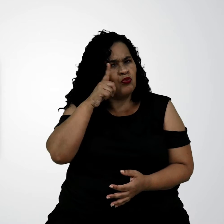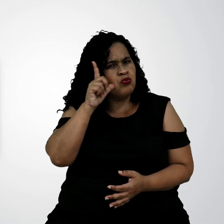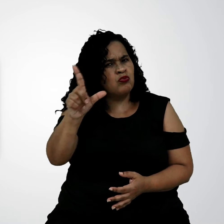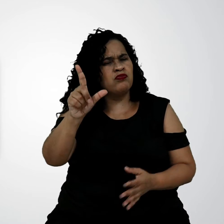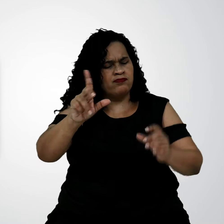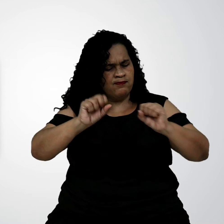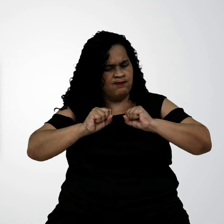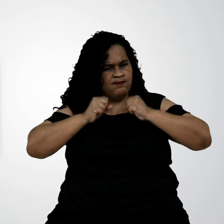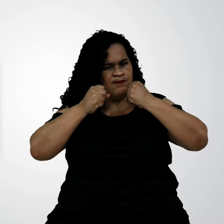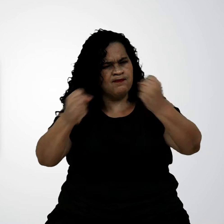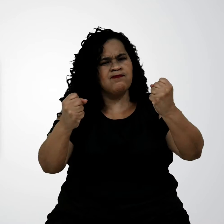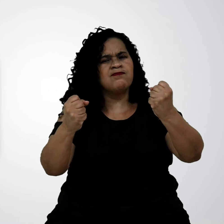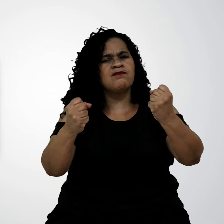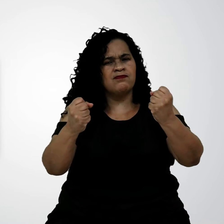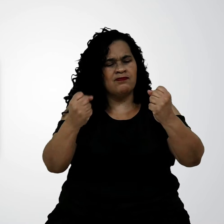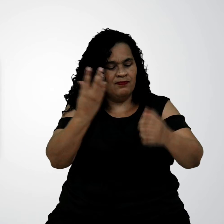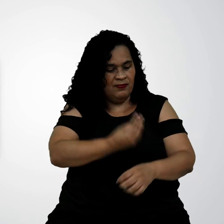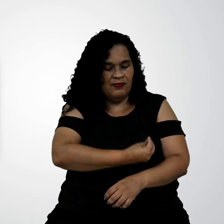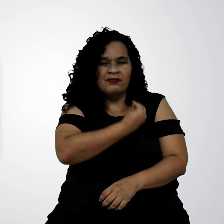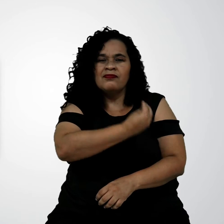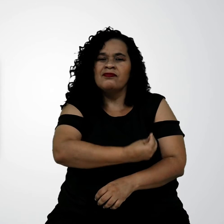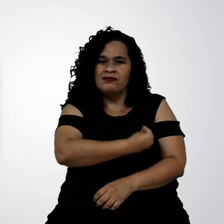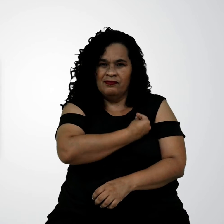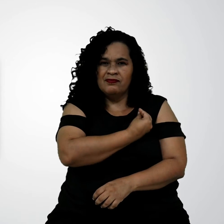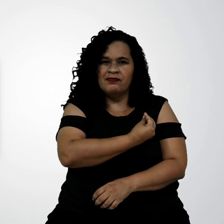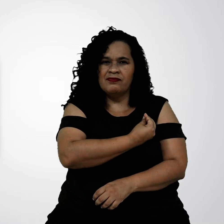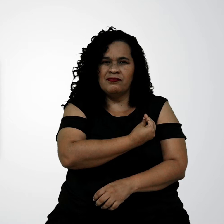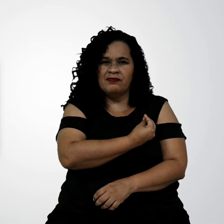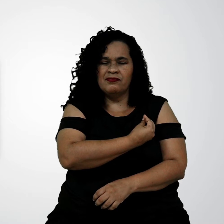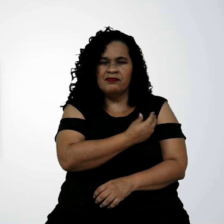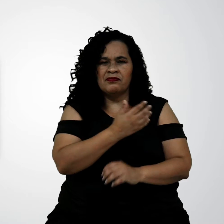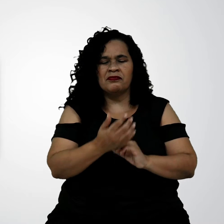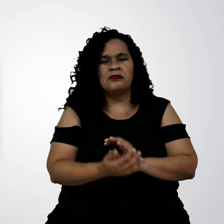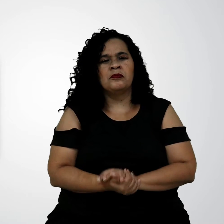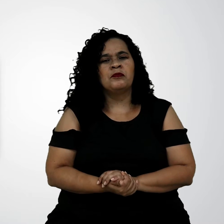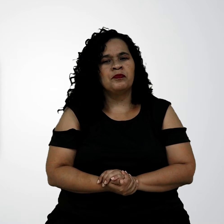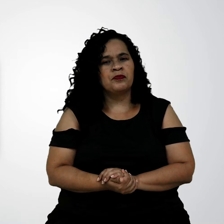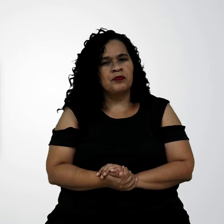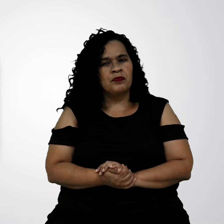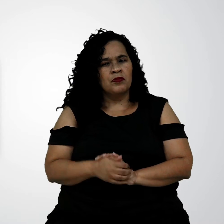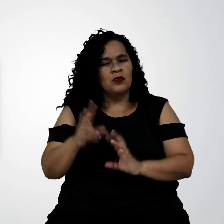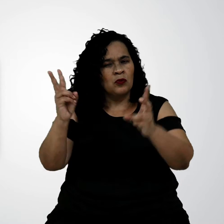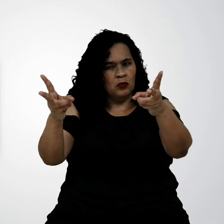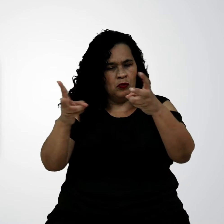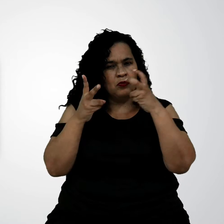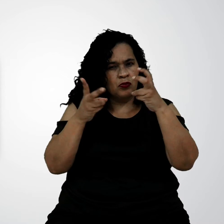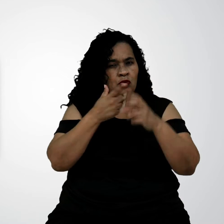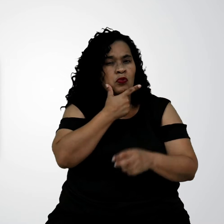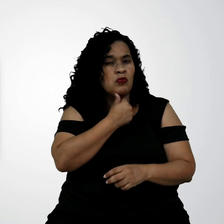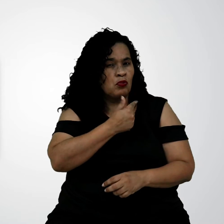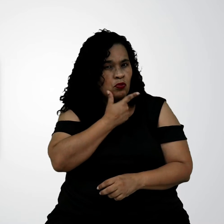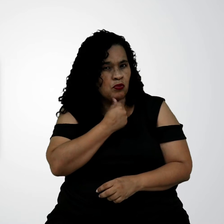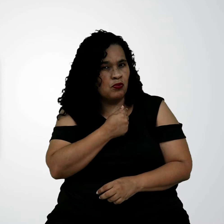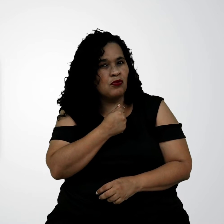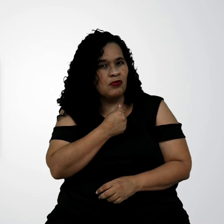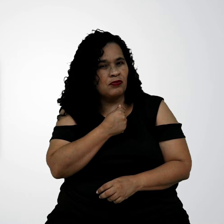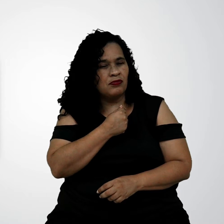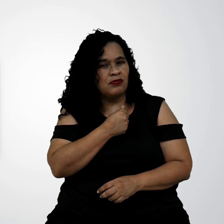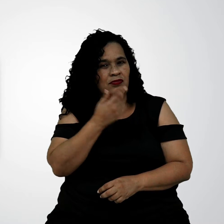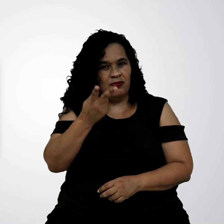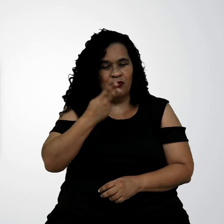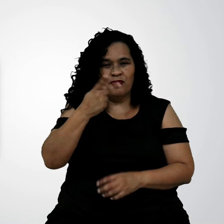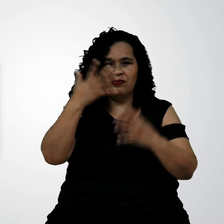essa vida equilibrada. Note que o nosso amigo dessa história que eu contei,